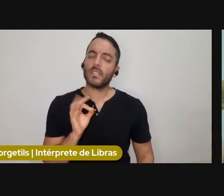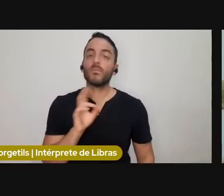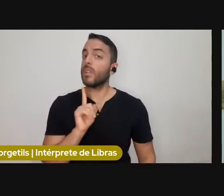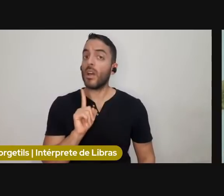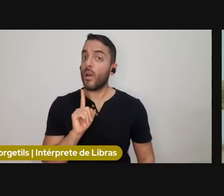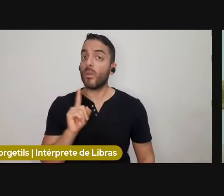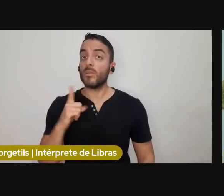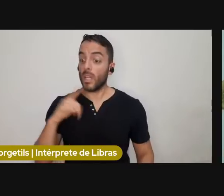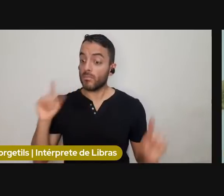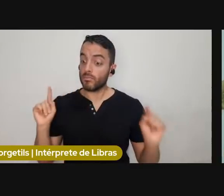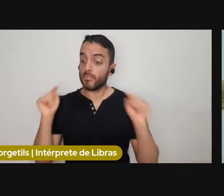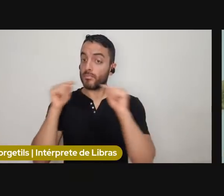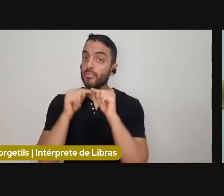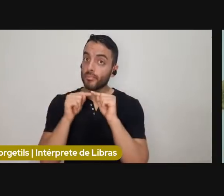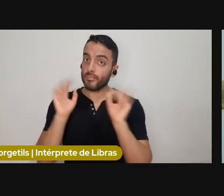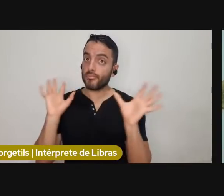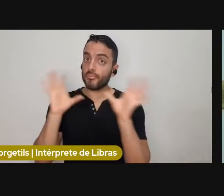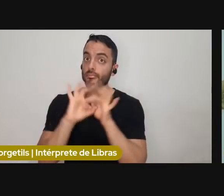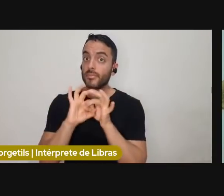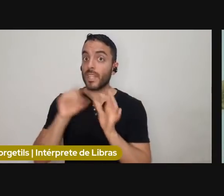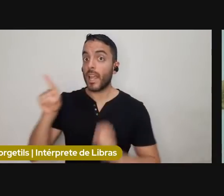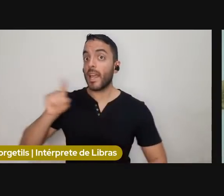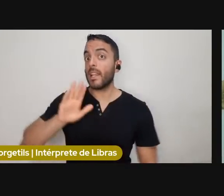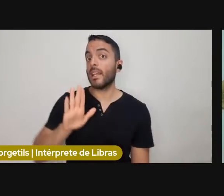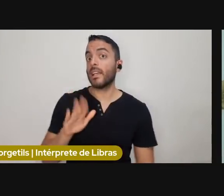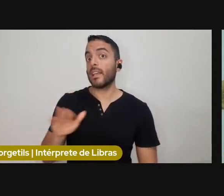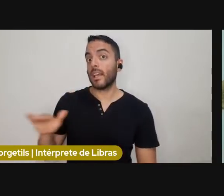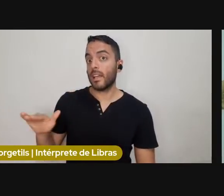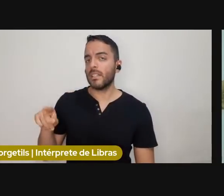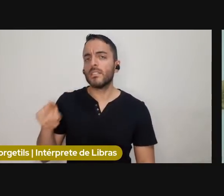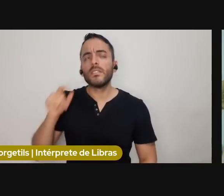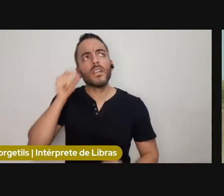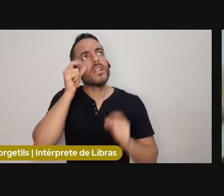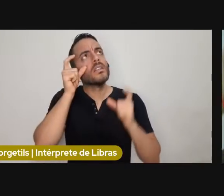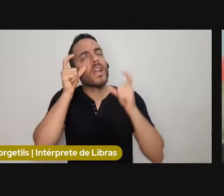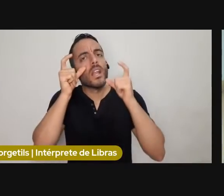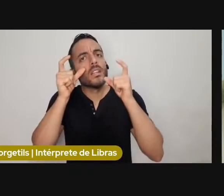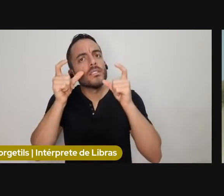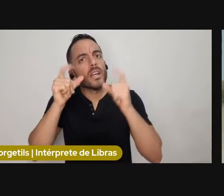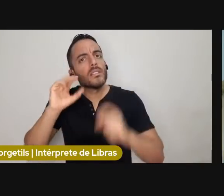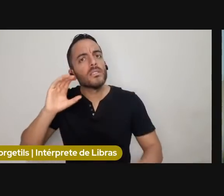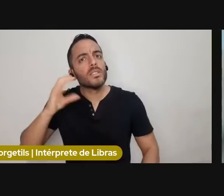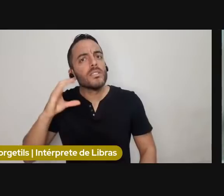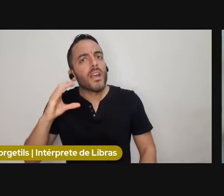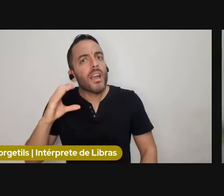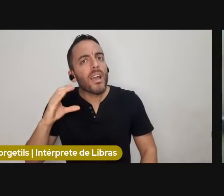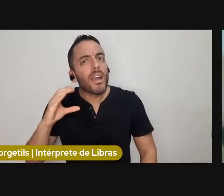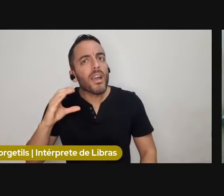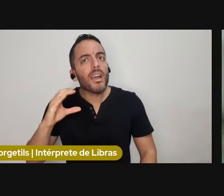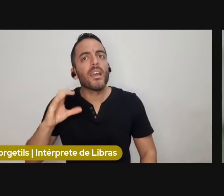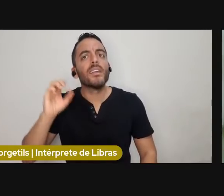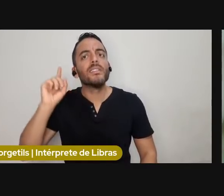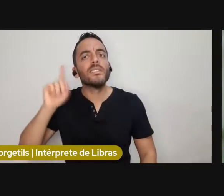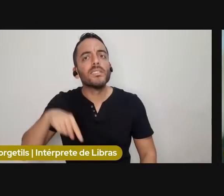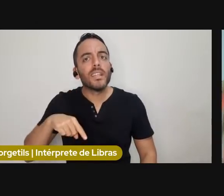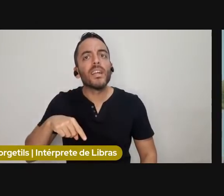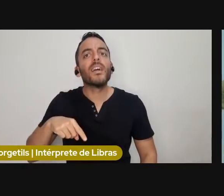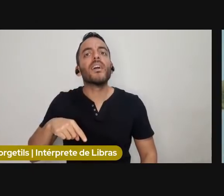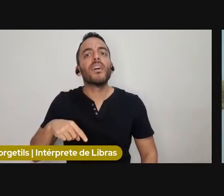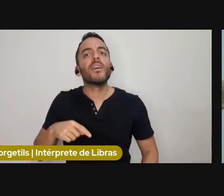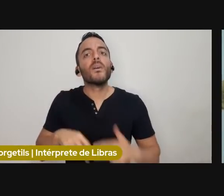que ele, em criança, muito interessado pela ciência, se faz nacionalmente